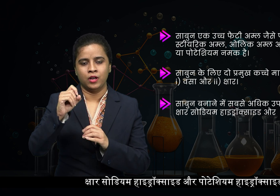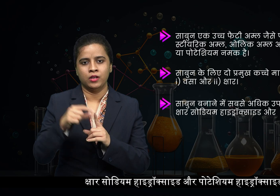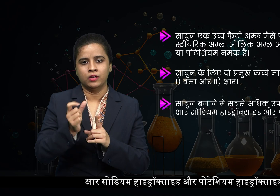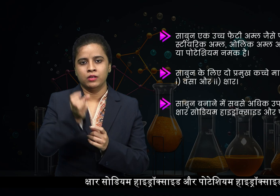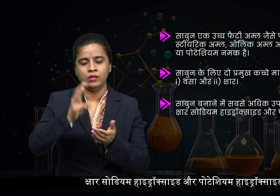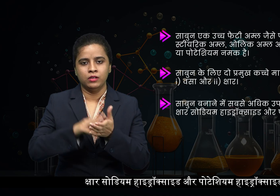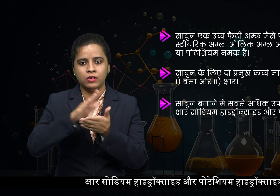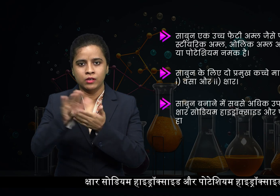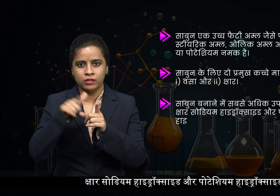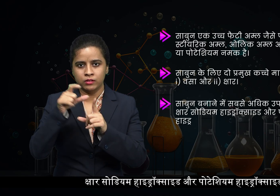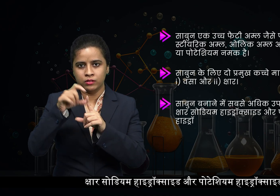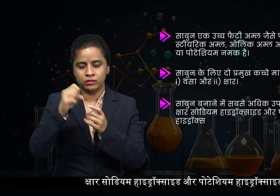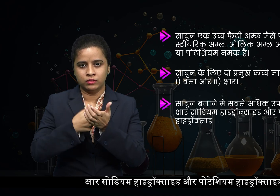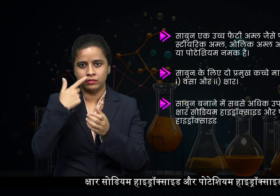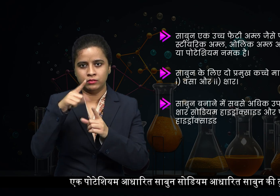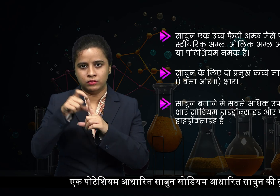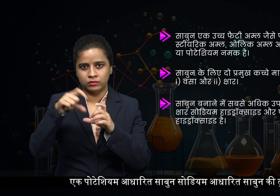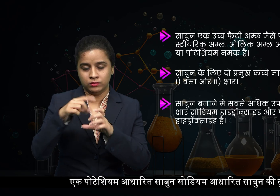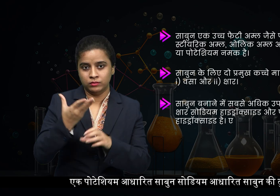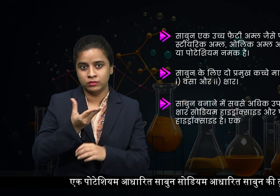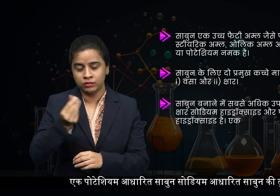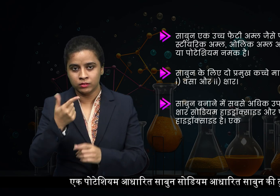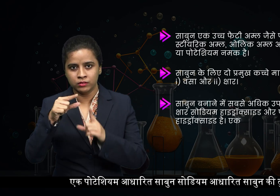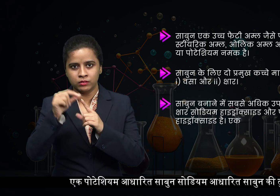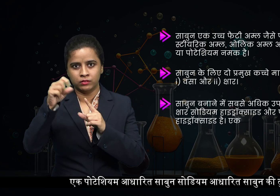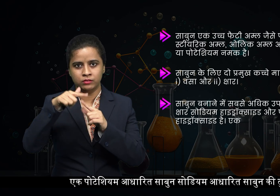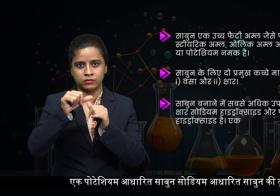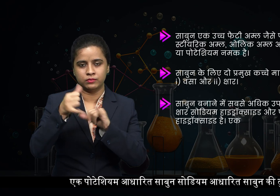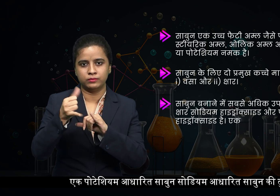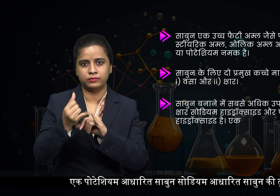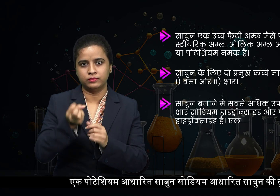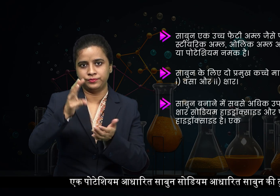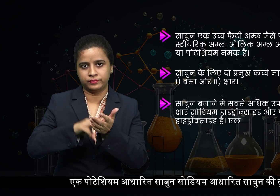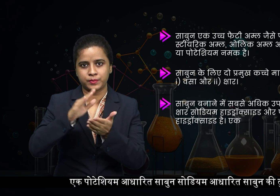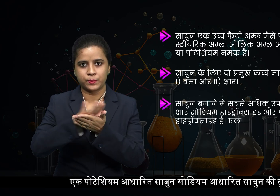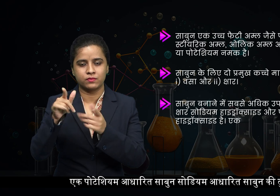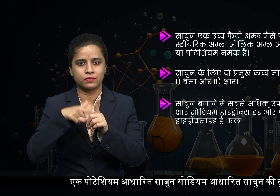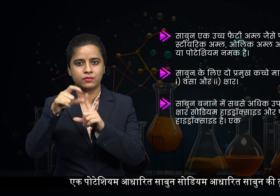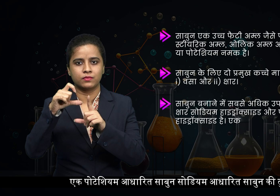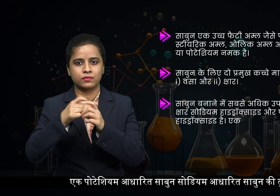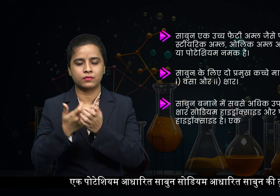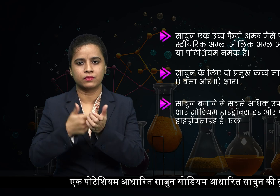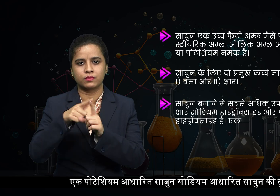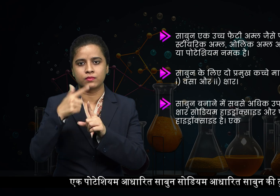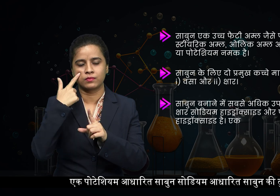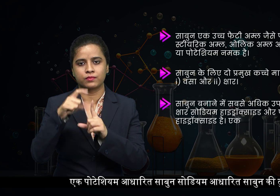पोटेशियम हाइड्रॉक्साइड है। एक पोटेशियम आधारित साबुन सोडियम आधारित साबुन की तुलना